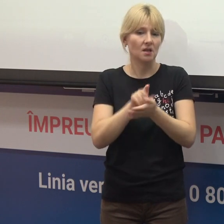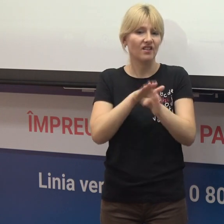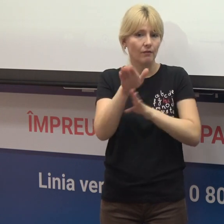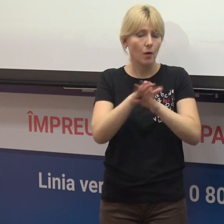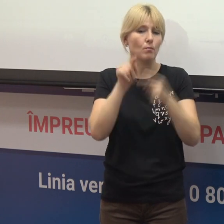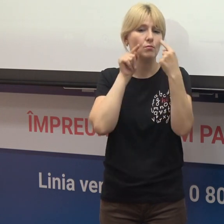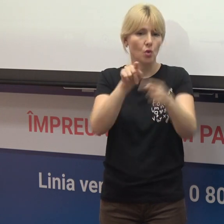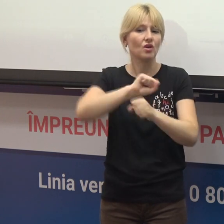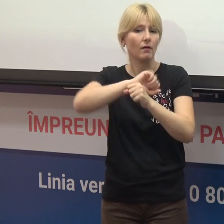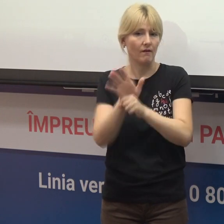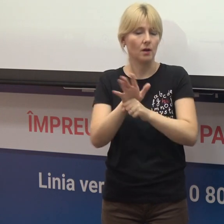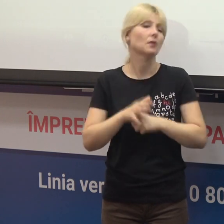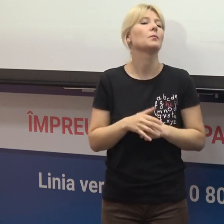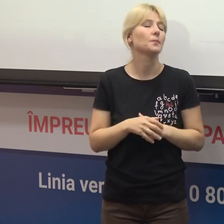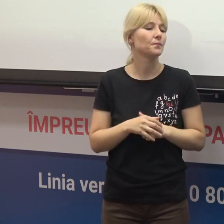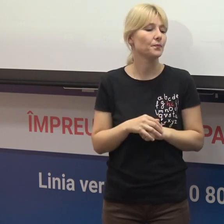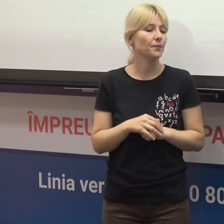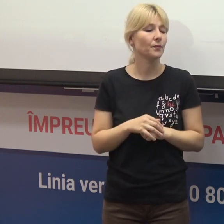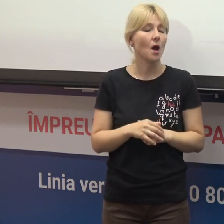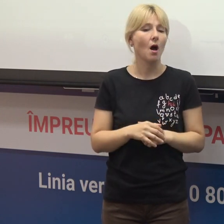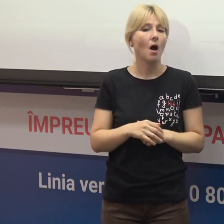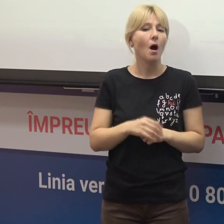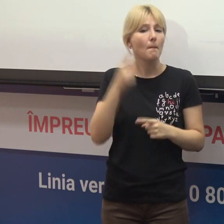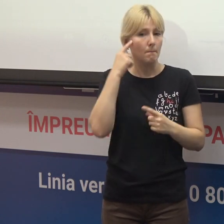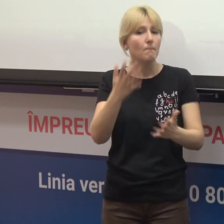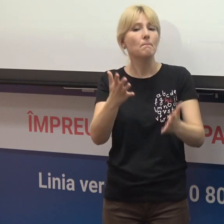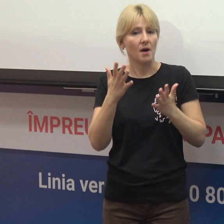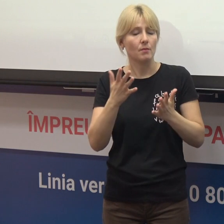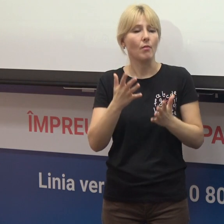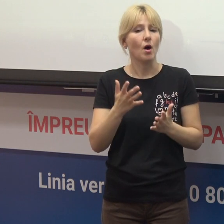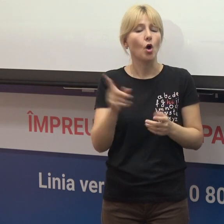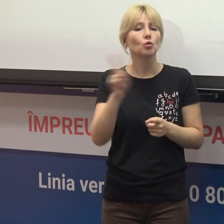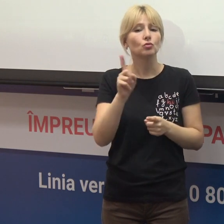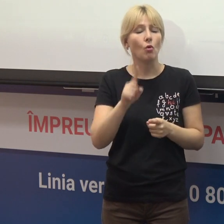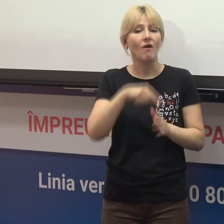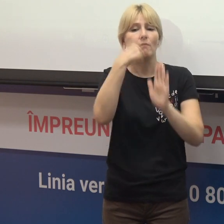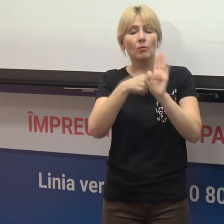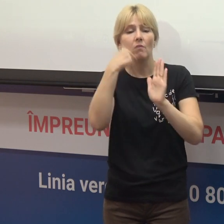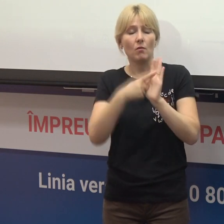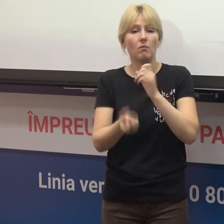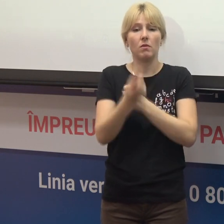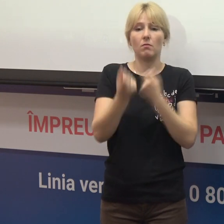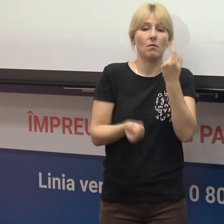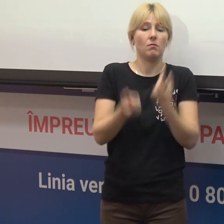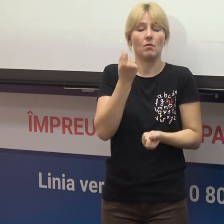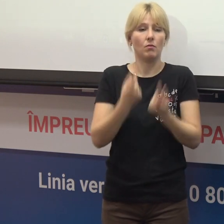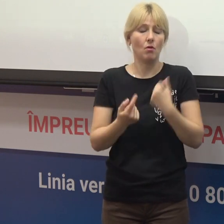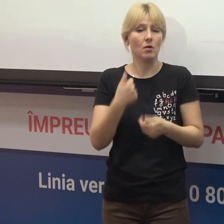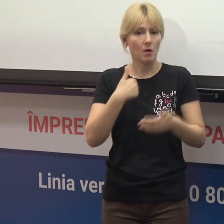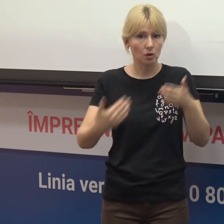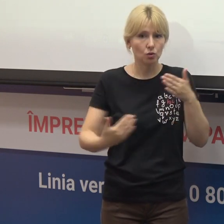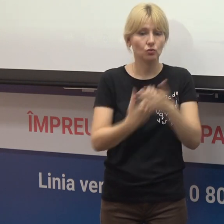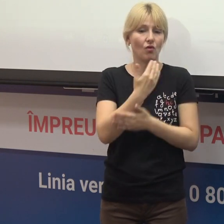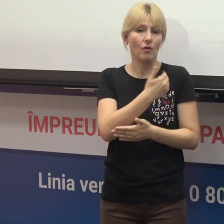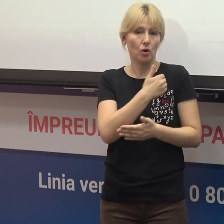infecției COVID-19. Ținând cont de nenumărate întrebări care apar, deci am să încerc încă o dată